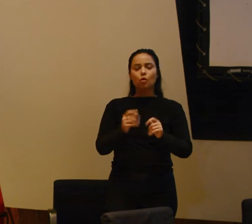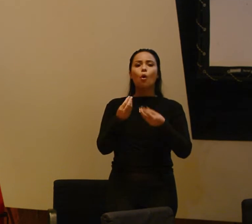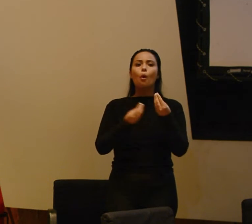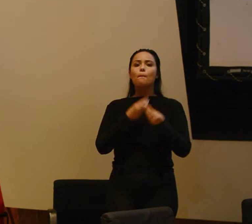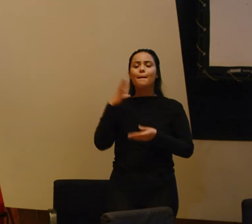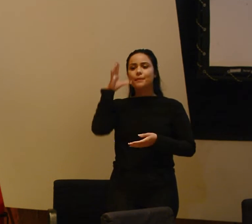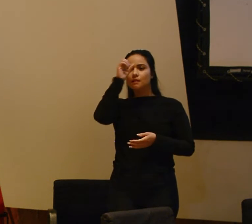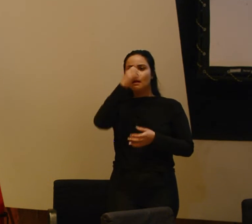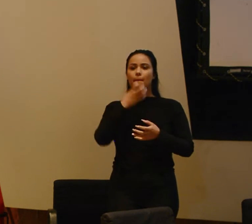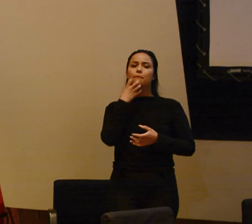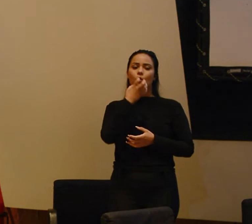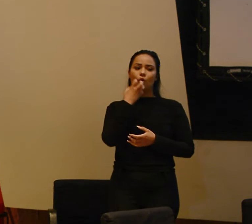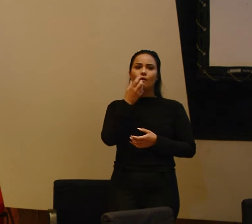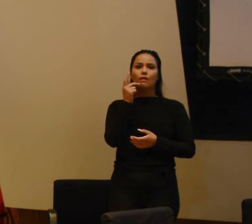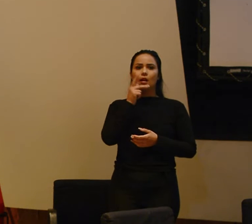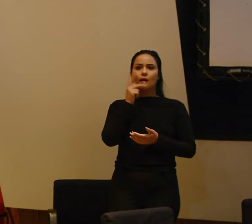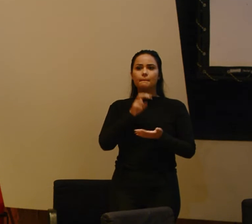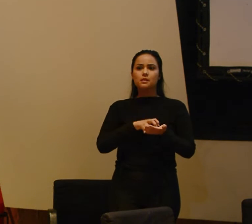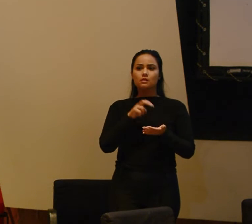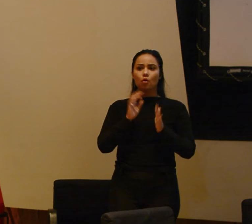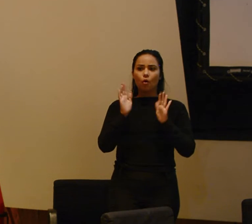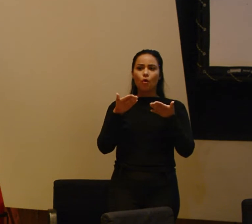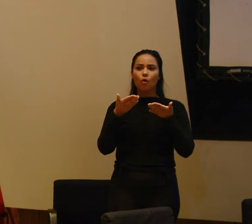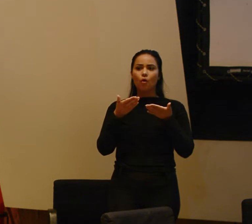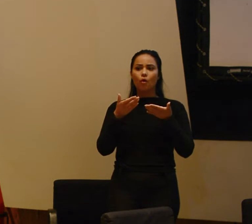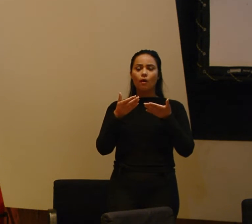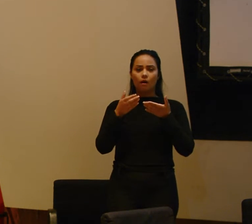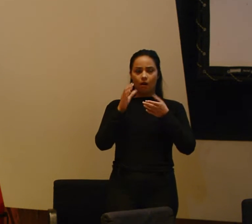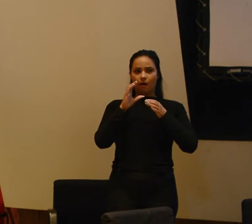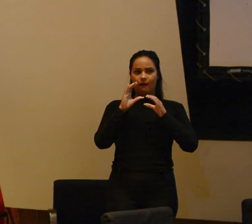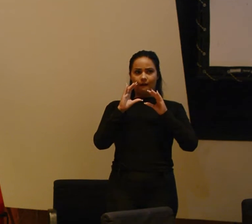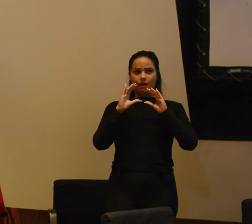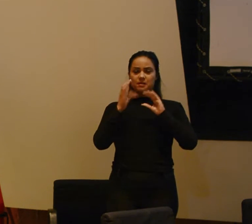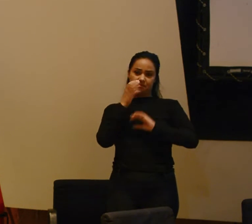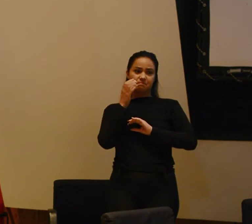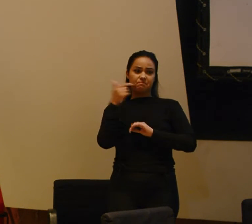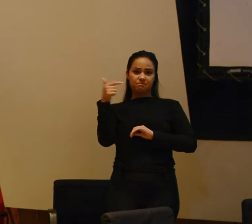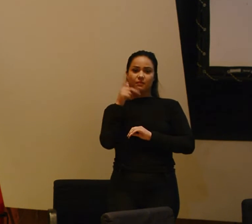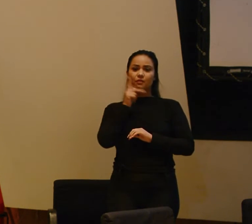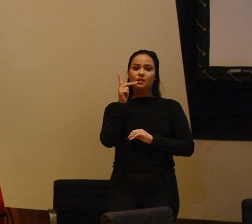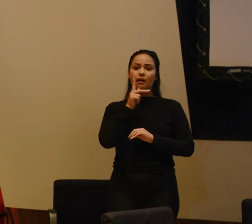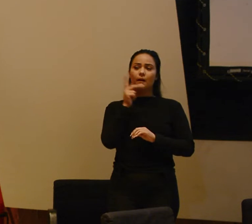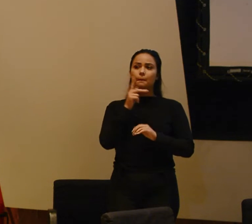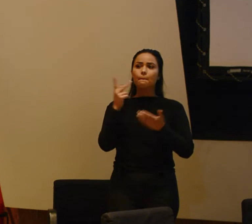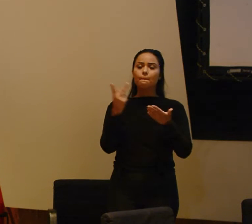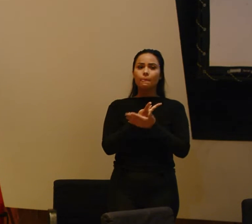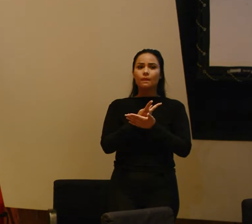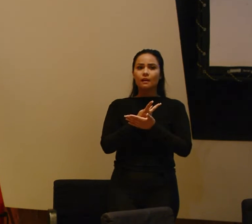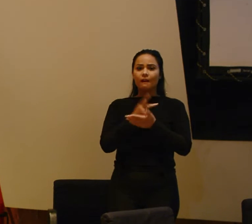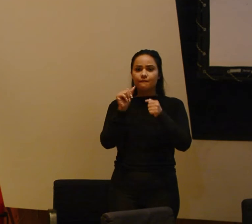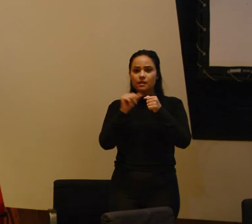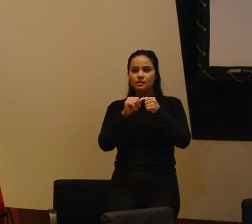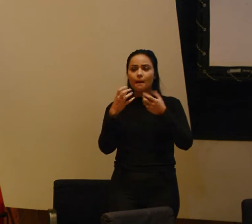Como eu falei mais cedo, hoje o que a ciência vem falando é que atividades relacionadas ao fazer musical